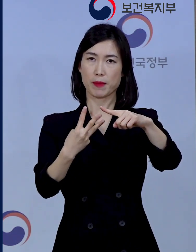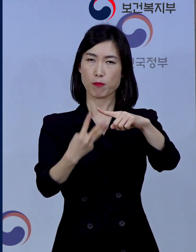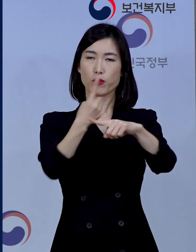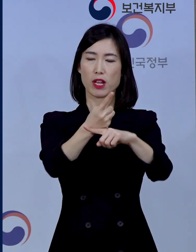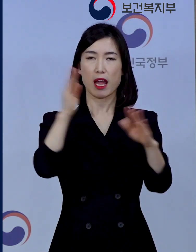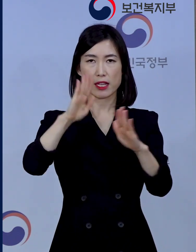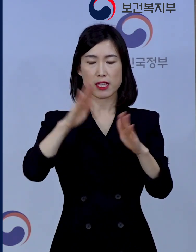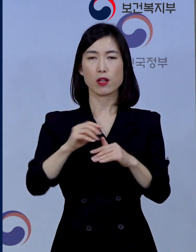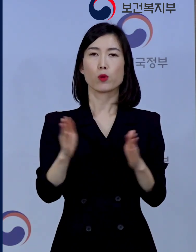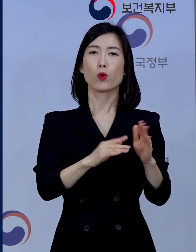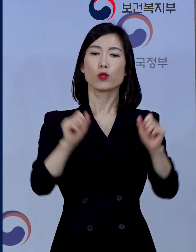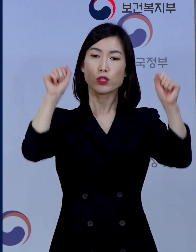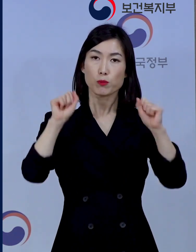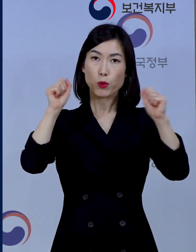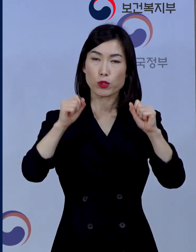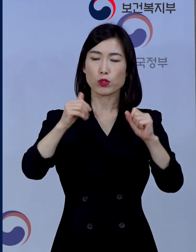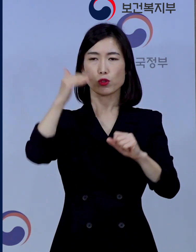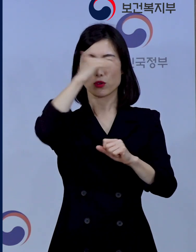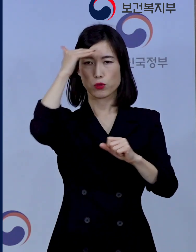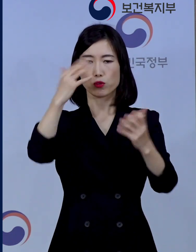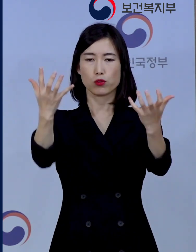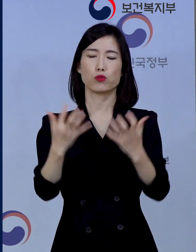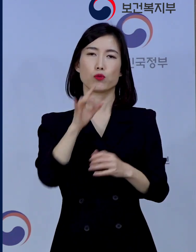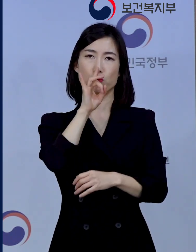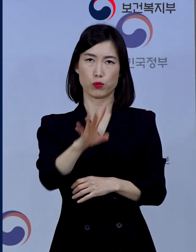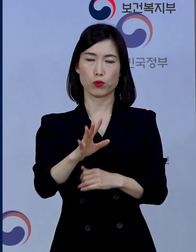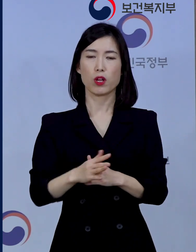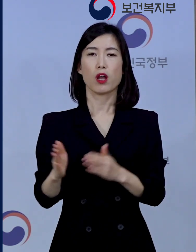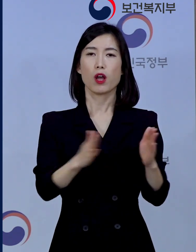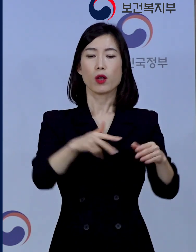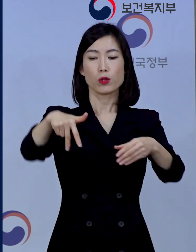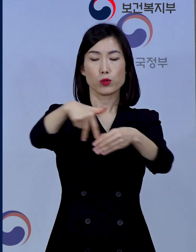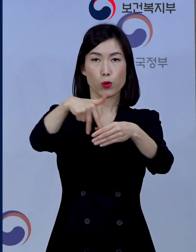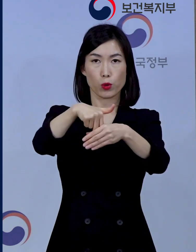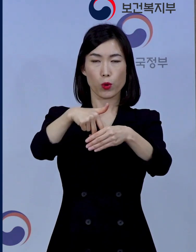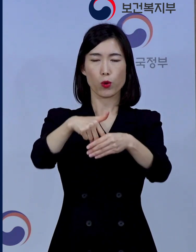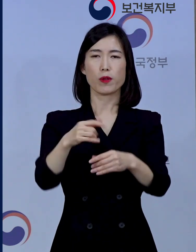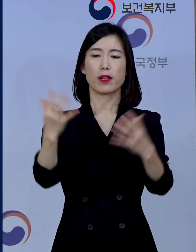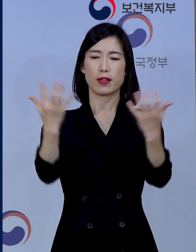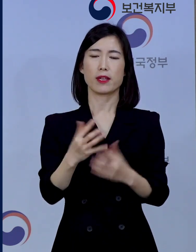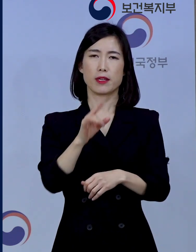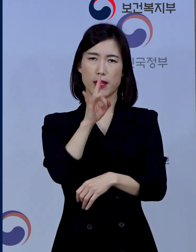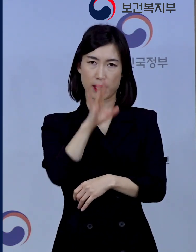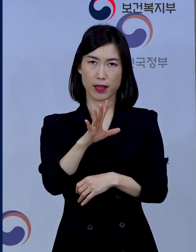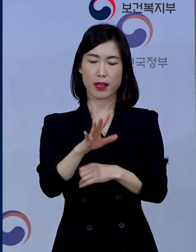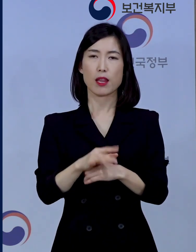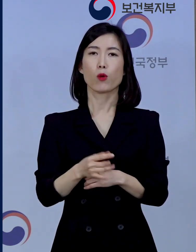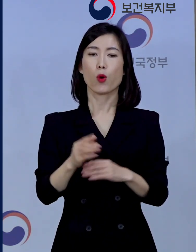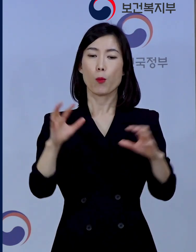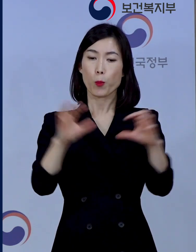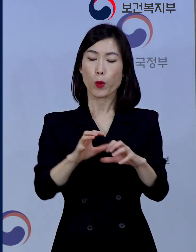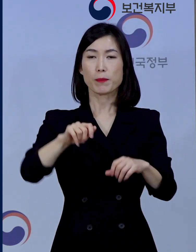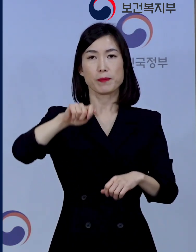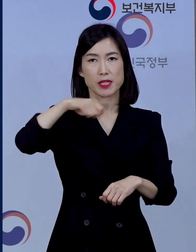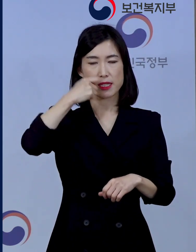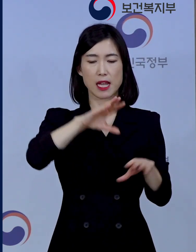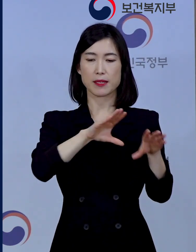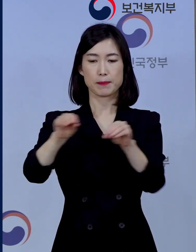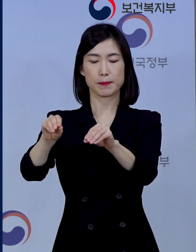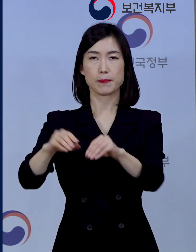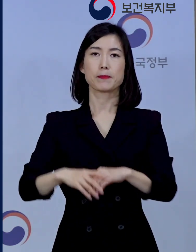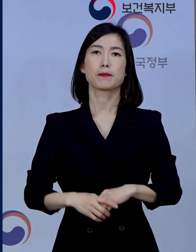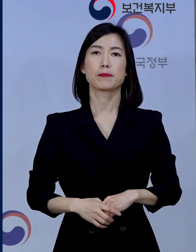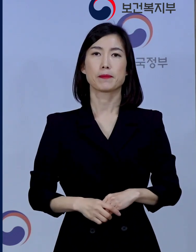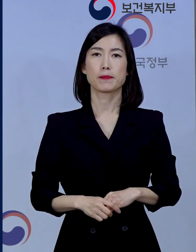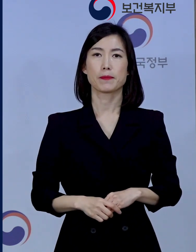경기는 무관중으로 전환합니다. 종교활동의 경우 비대면을 원칙으로 하며 모임과 식사는 금지합니다.